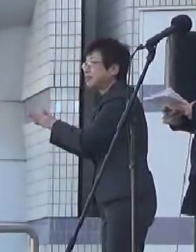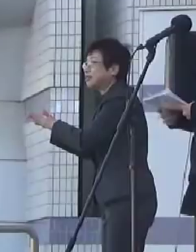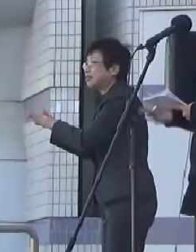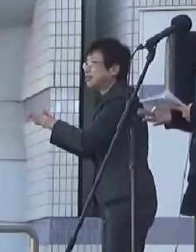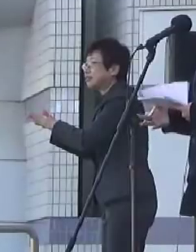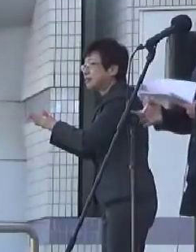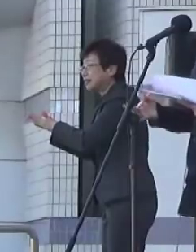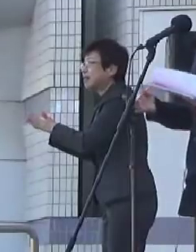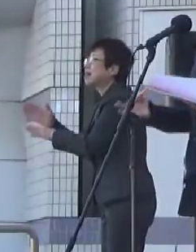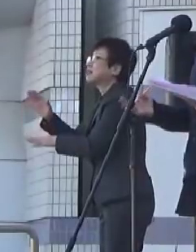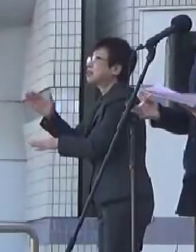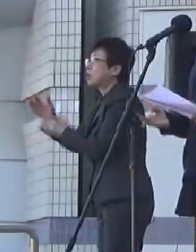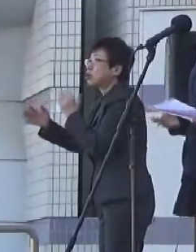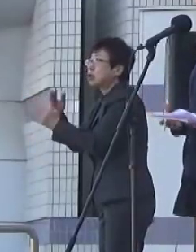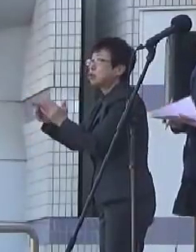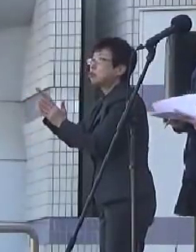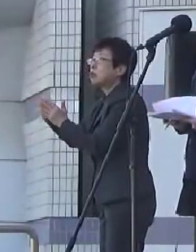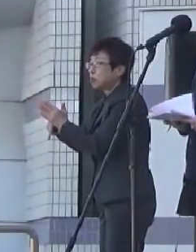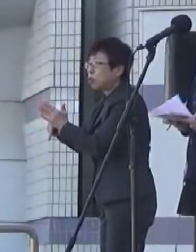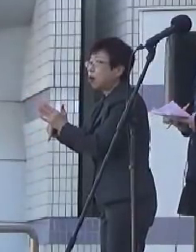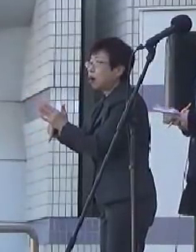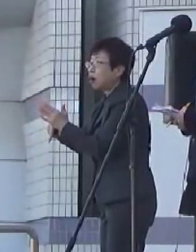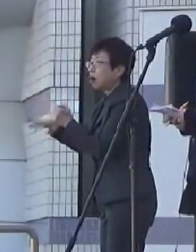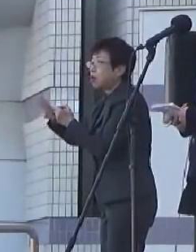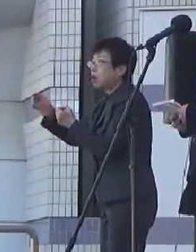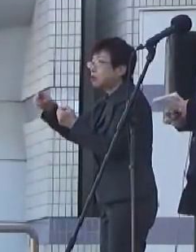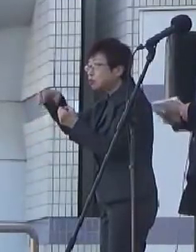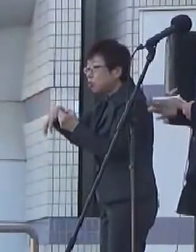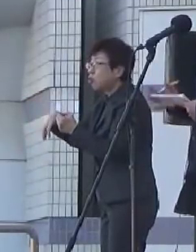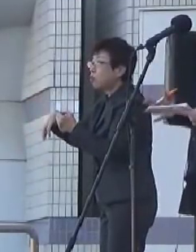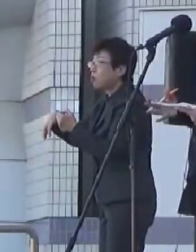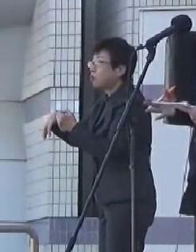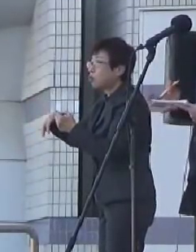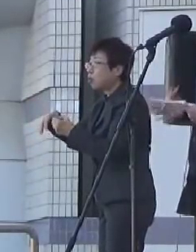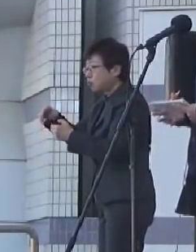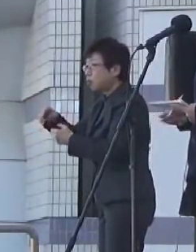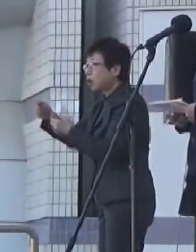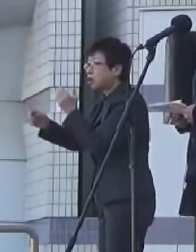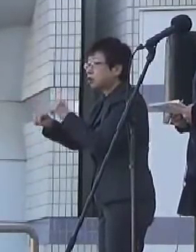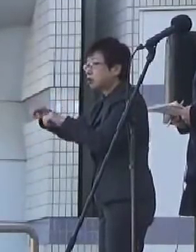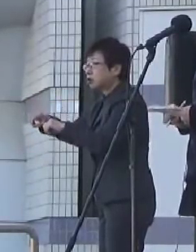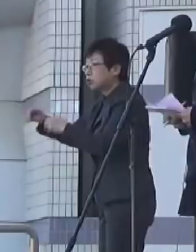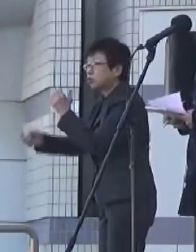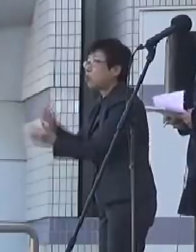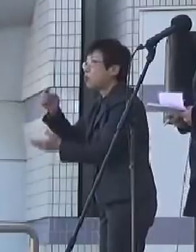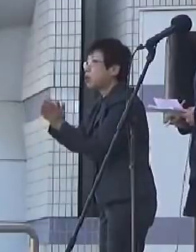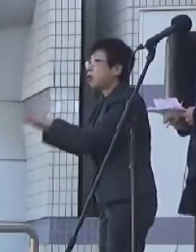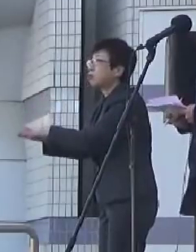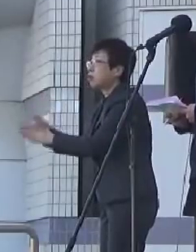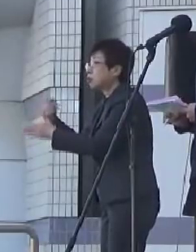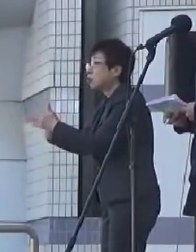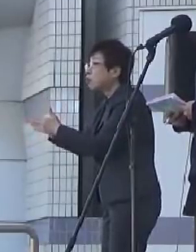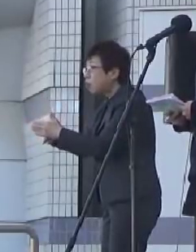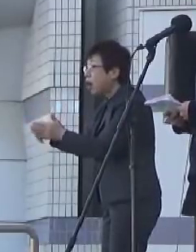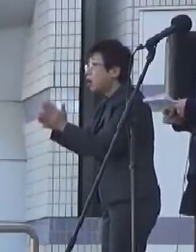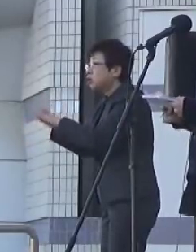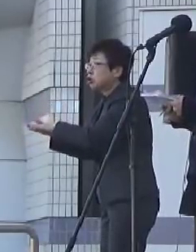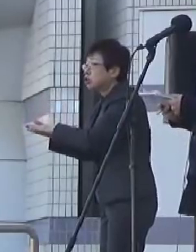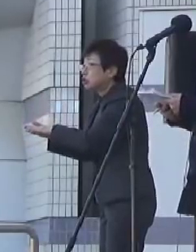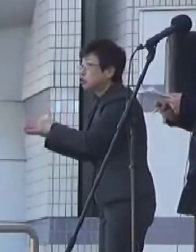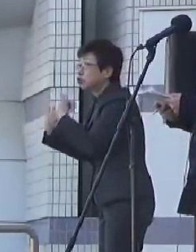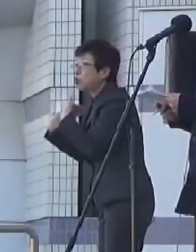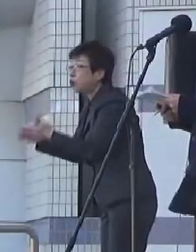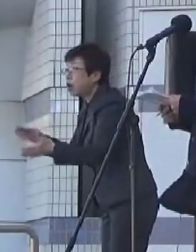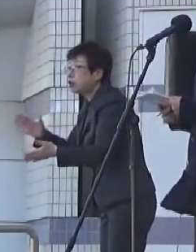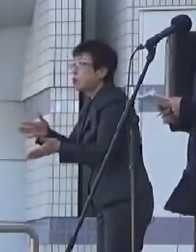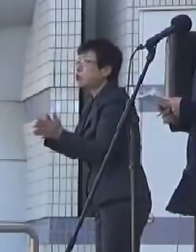こう戦争だったり原発の被害で亡くなった方っていうのは死ななくてもいい命だったと思うんですね。そうい